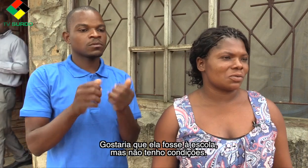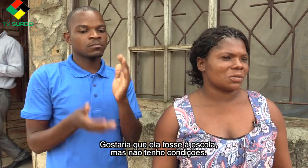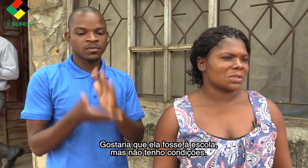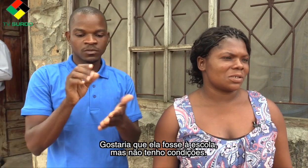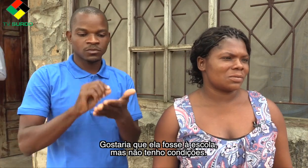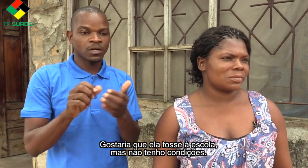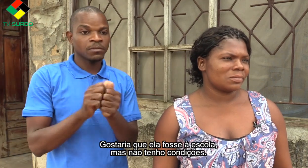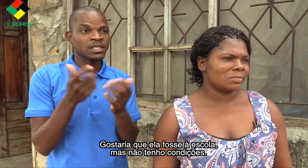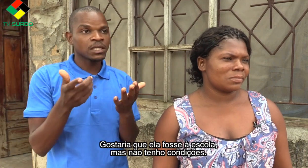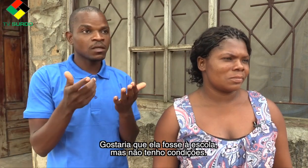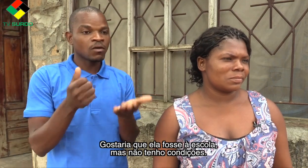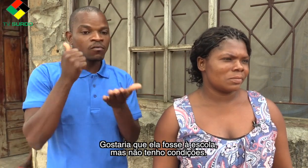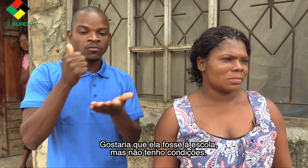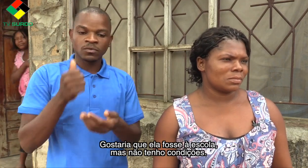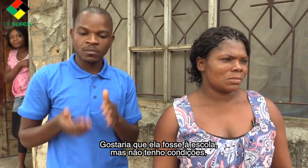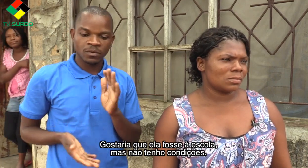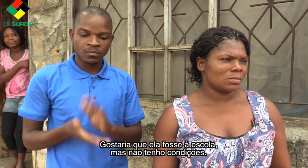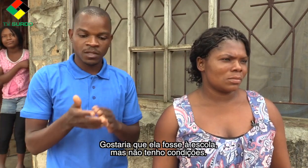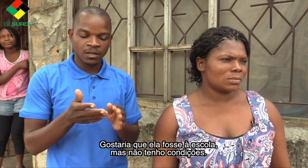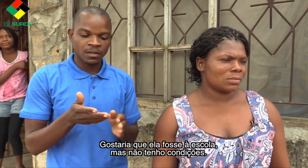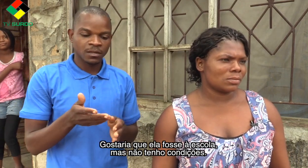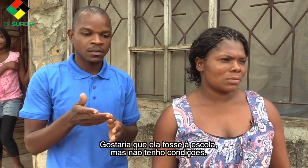para essas coisas.